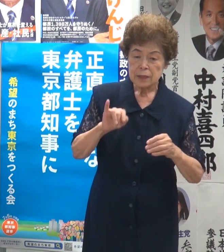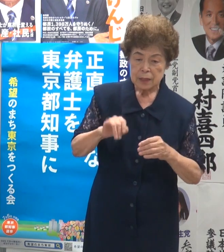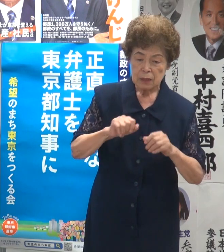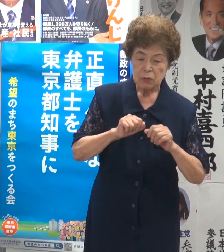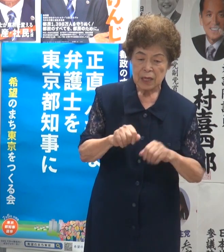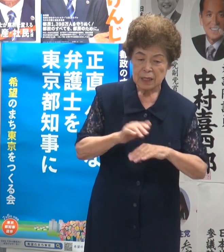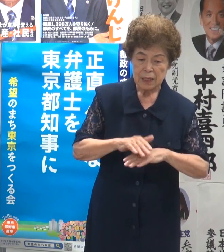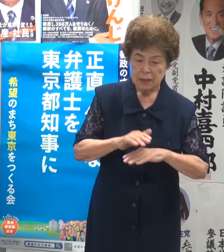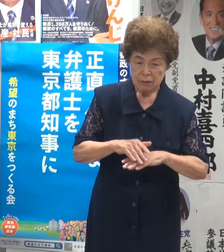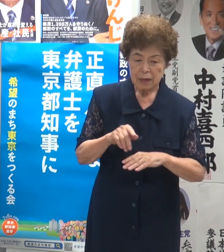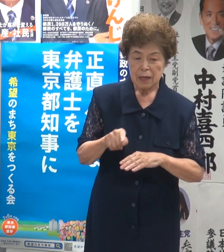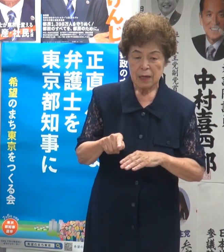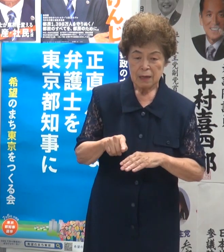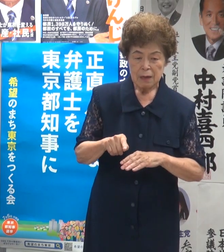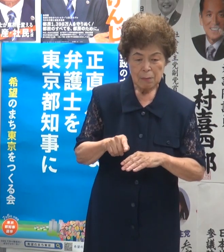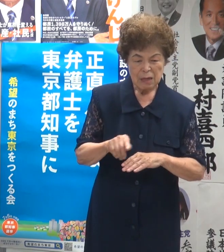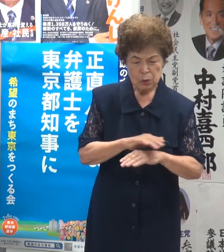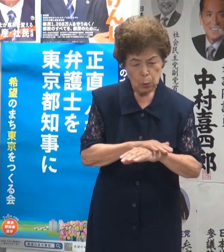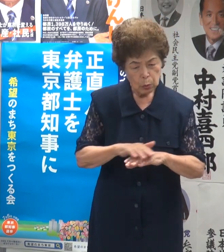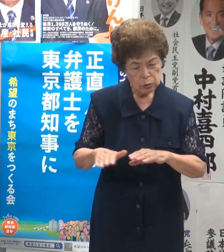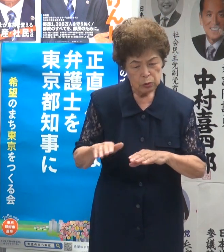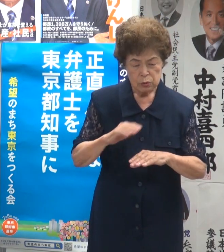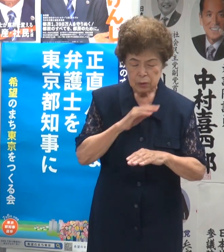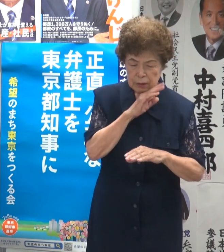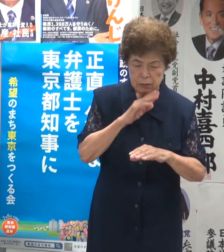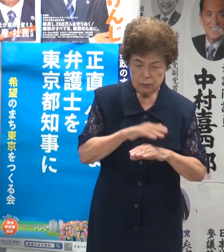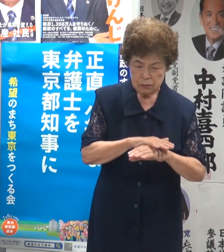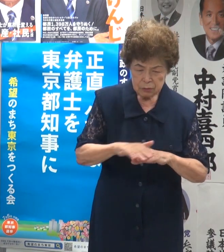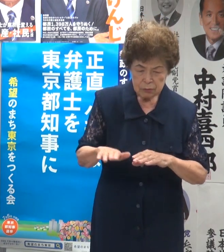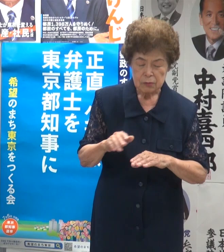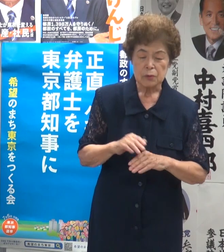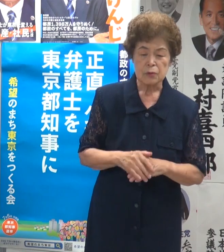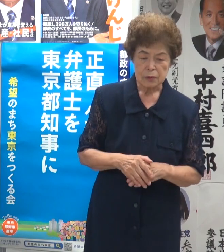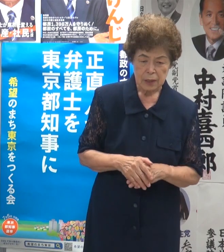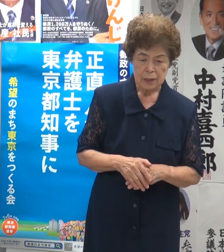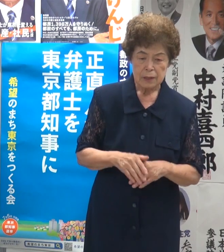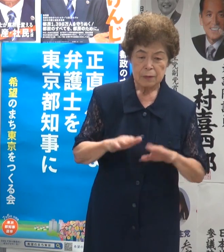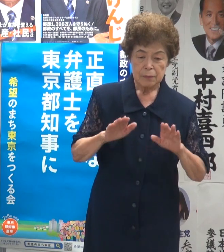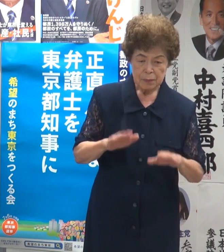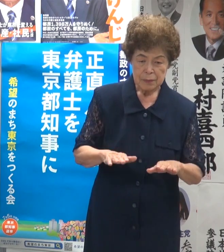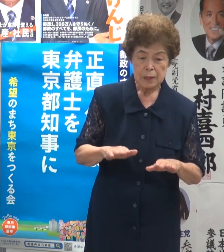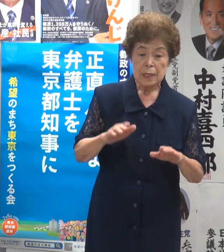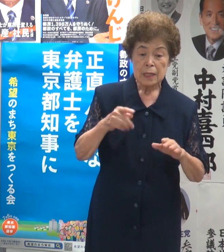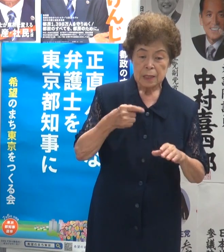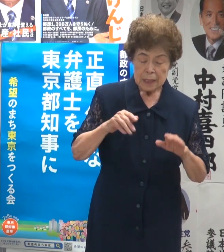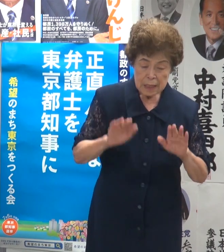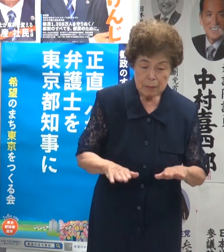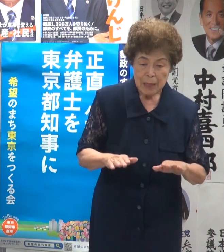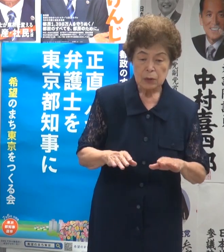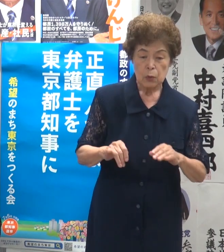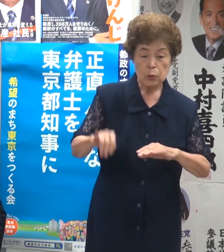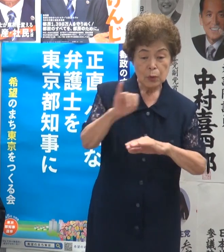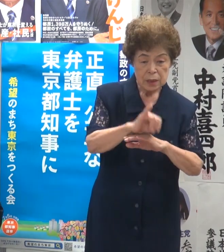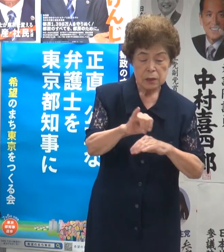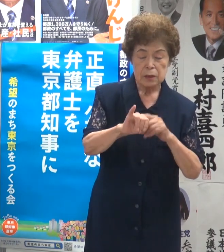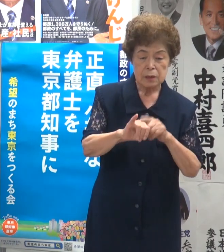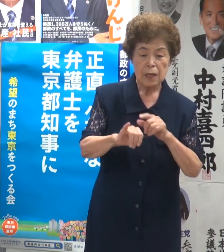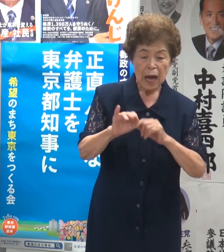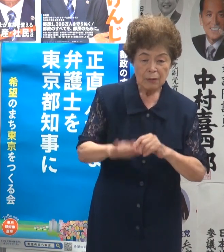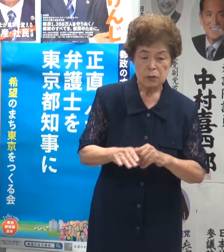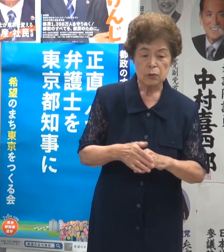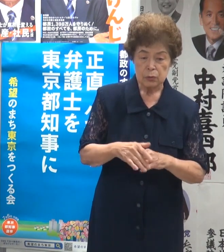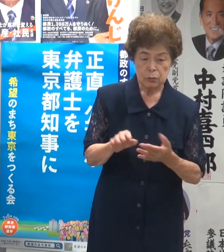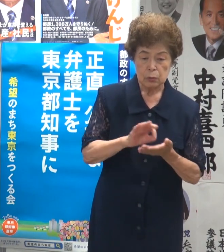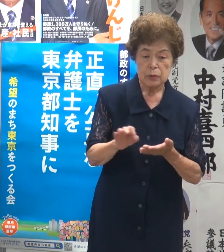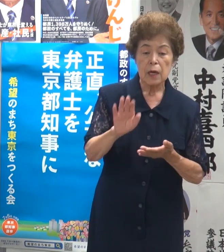巧妙でね、その現職っていうのを最大限利用していると、まあ、利用できたのはコロナ禍だ